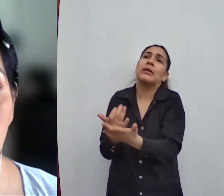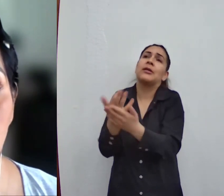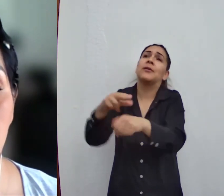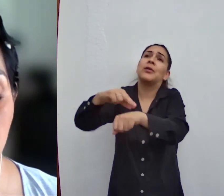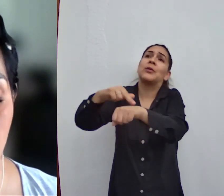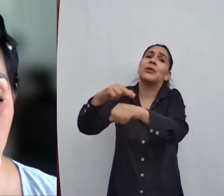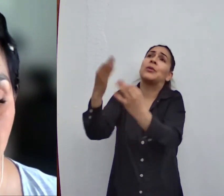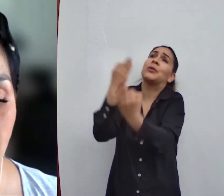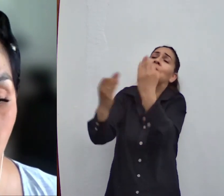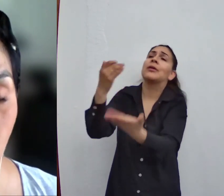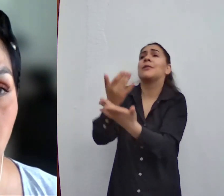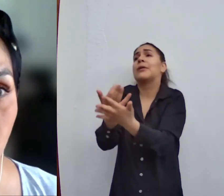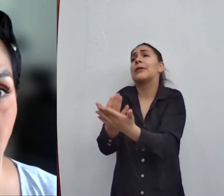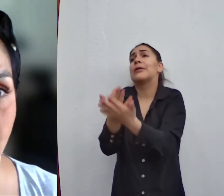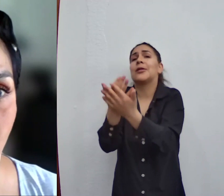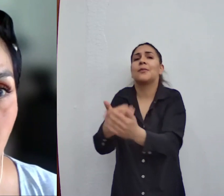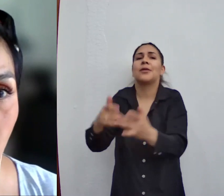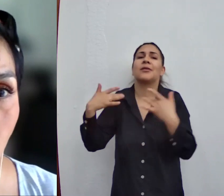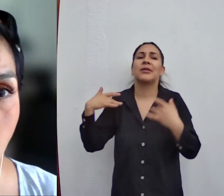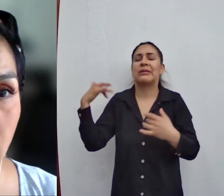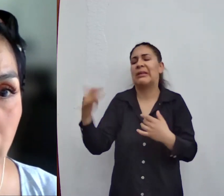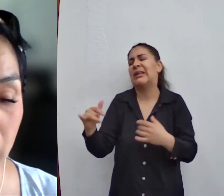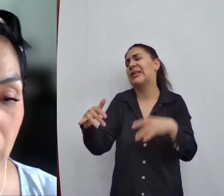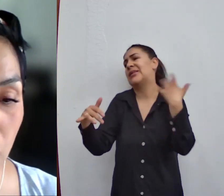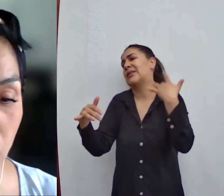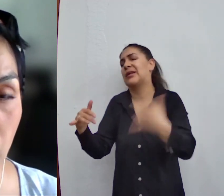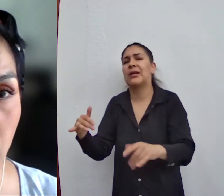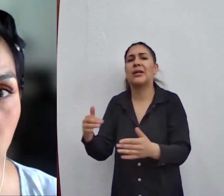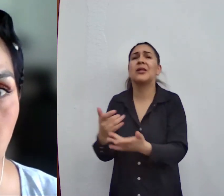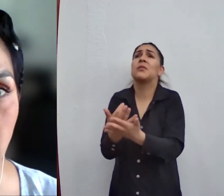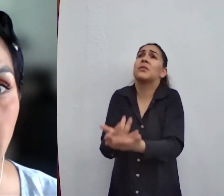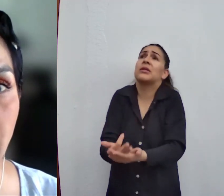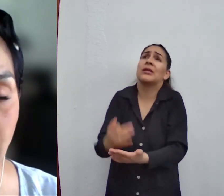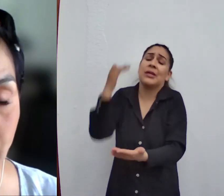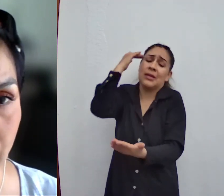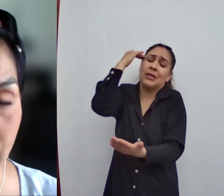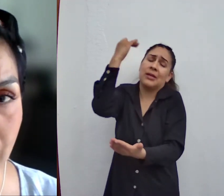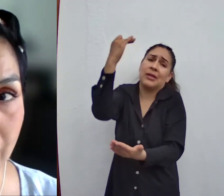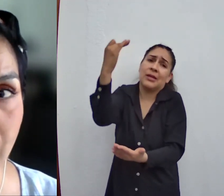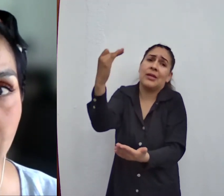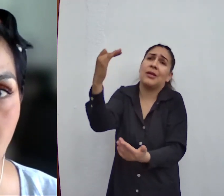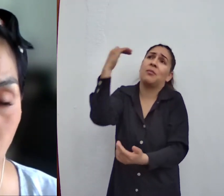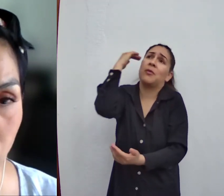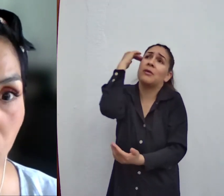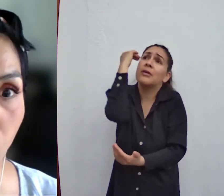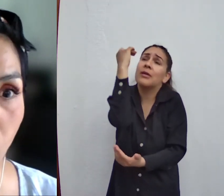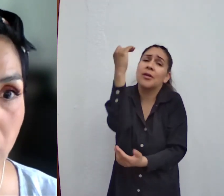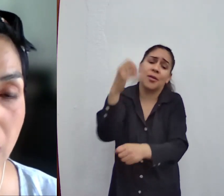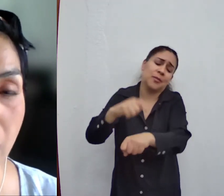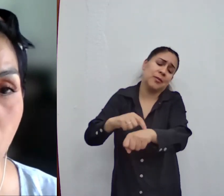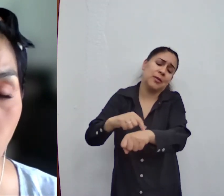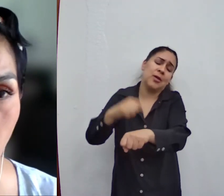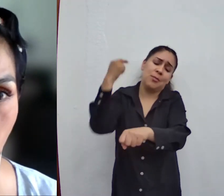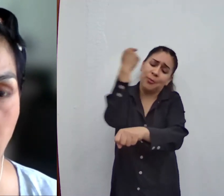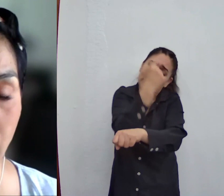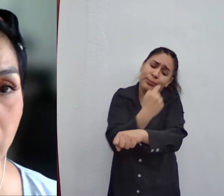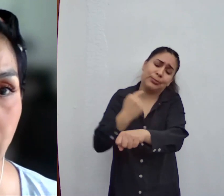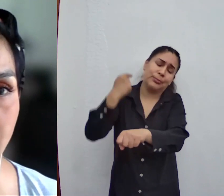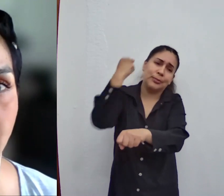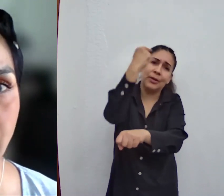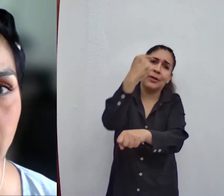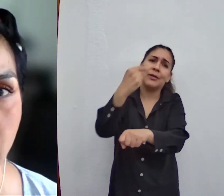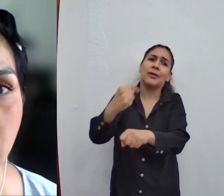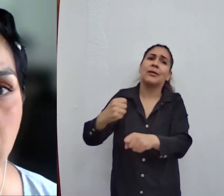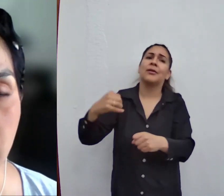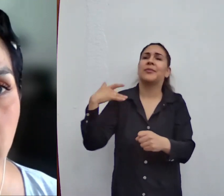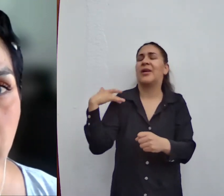estamos hablando de todo esto que se está tomando en cuenta, de los servicios quizá de atención de psicología o como comentaban